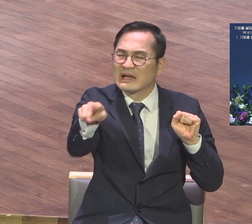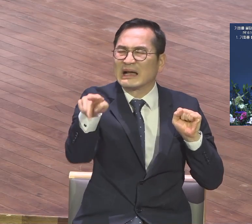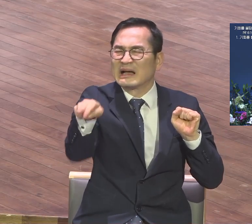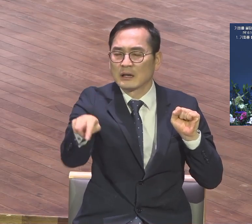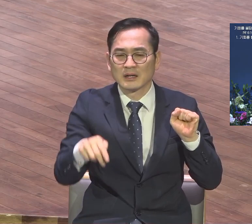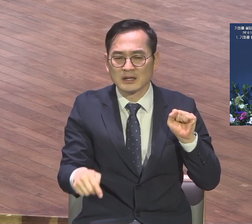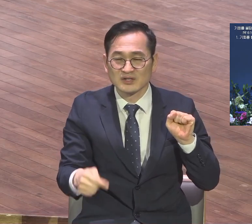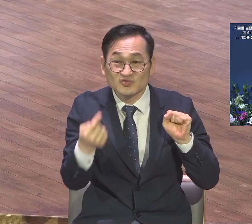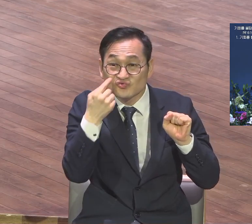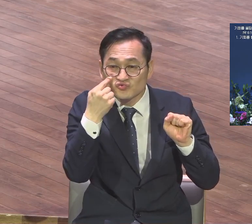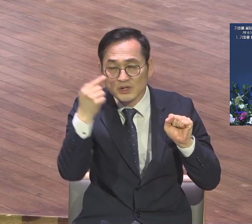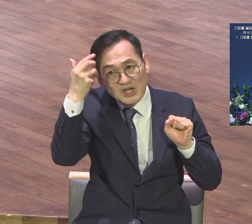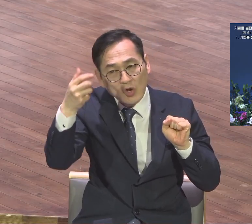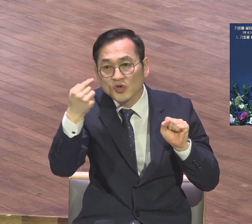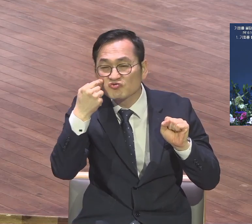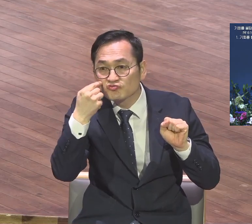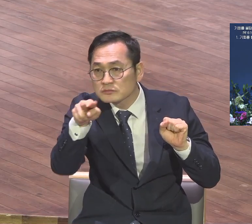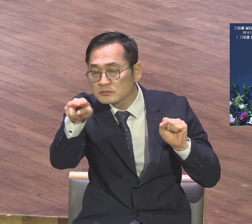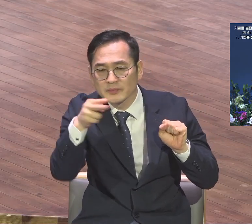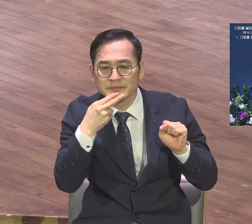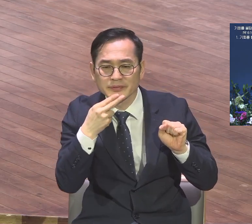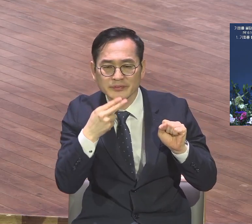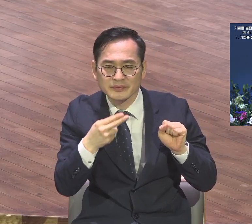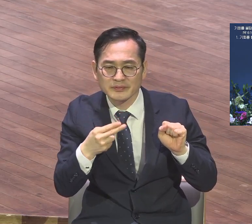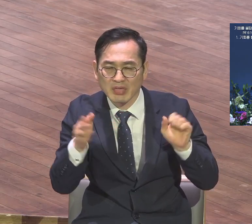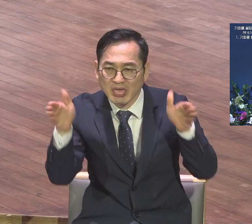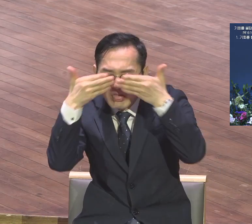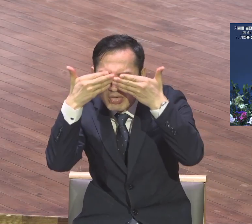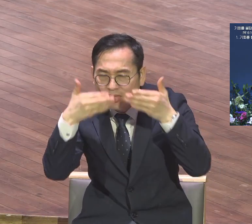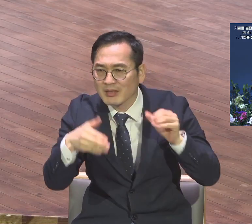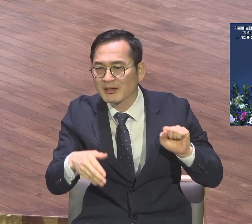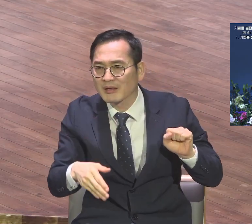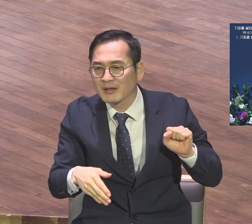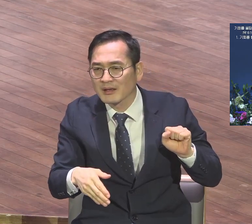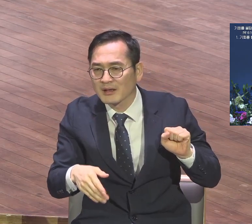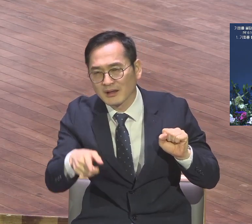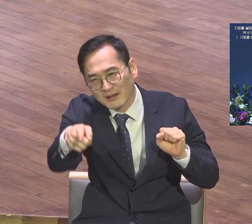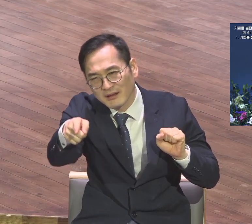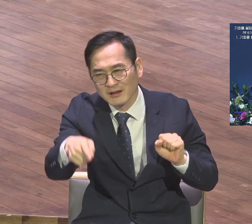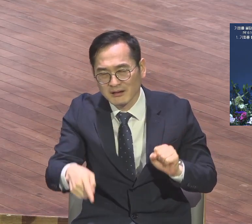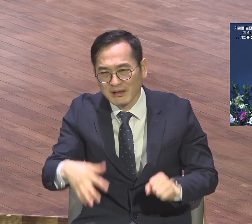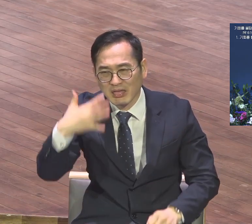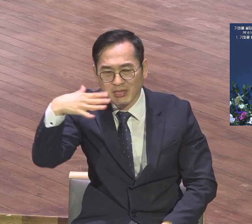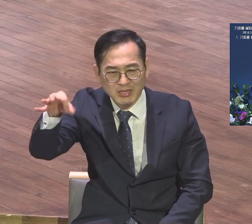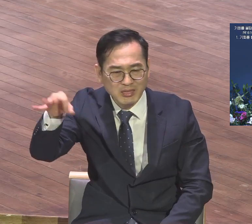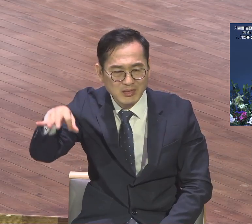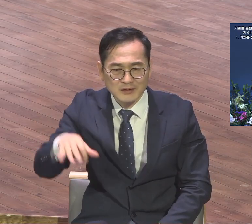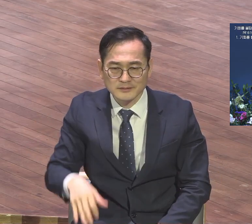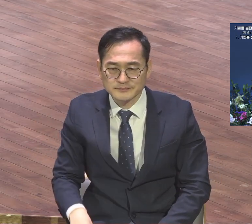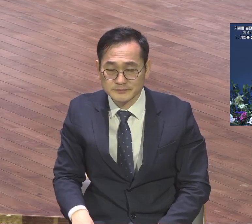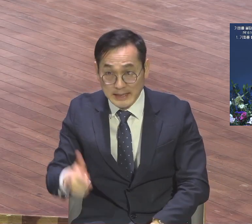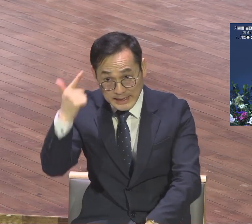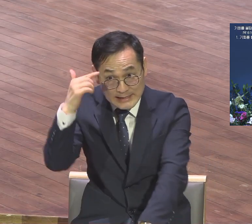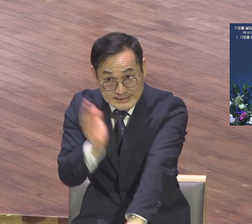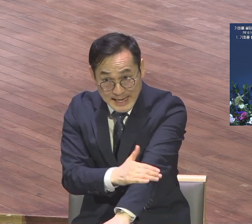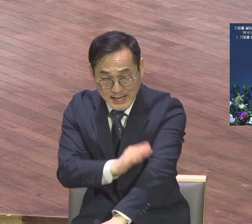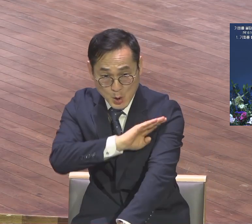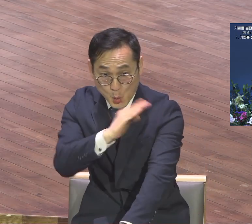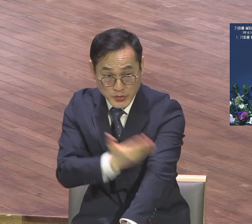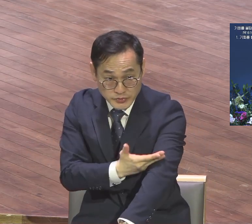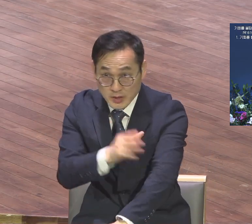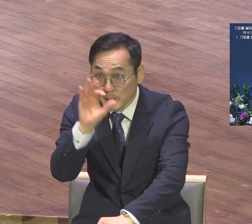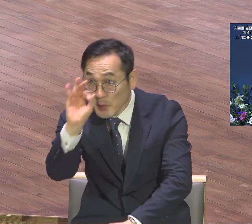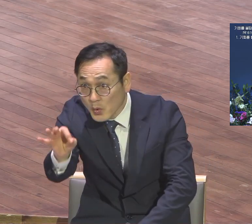이들은 예수님의 육신적인 배경과 신분을 잘 알았던 까닭에 그 지혜와 권능을 보고